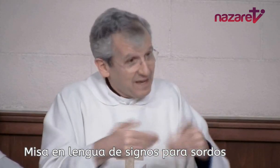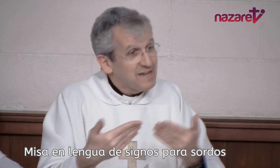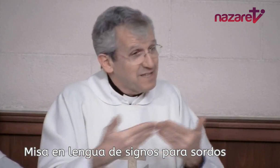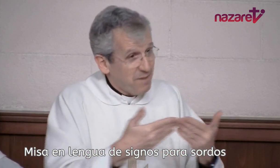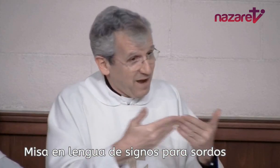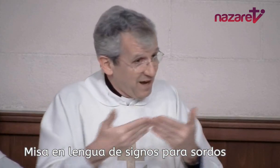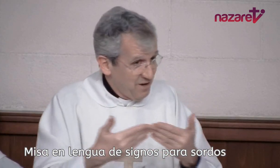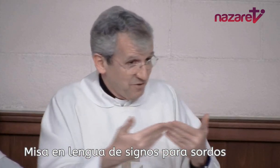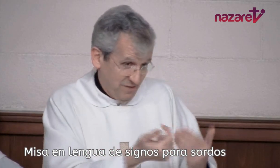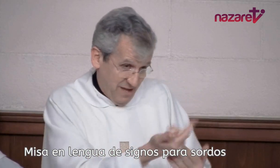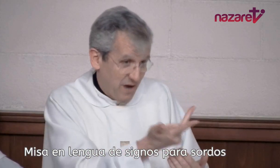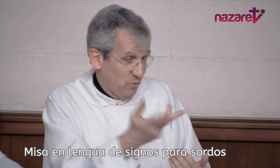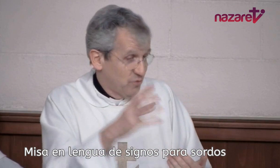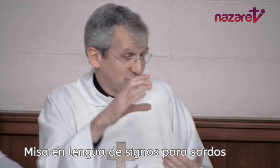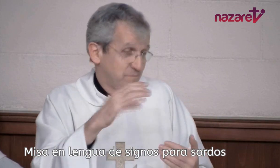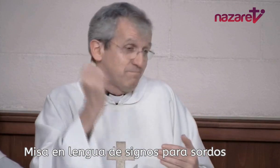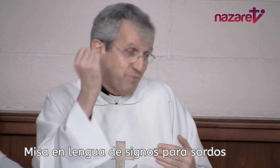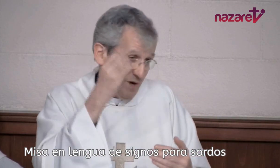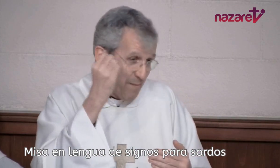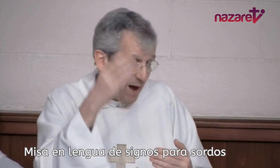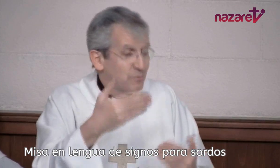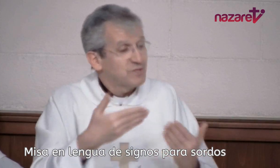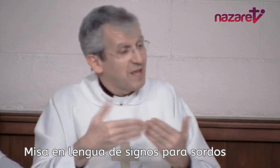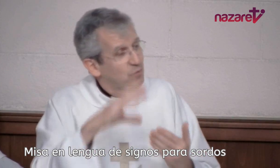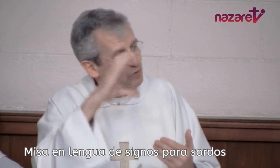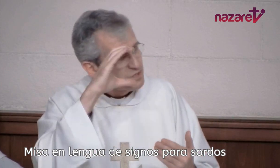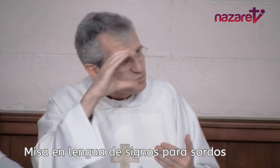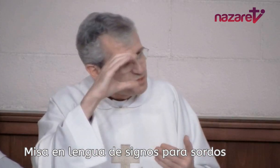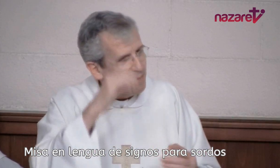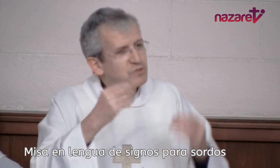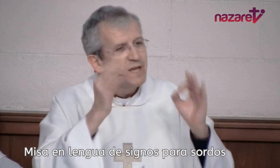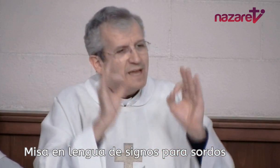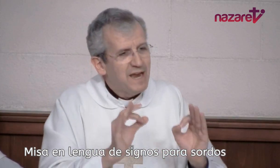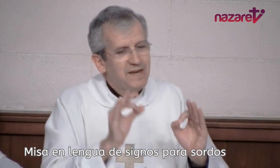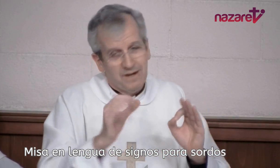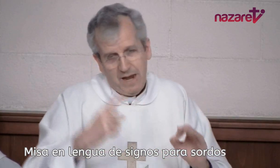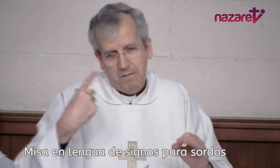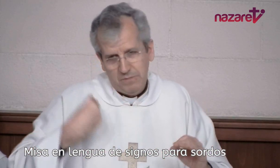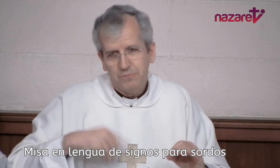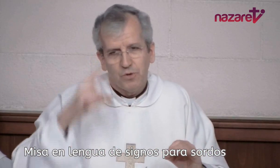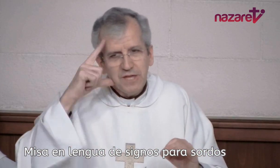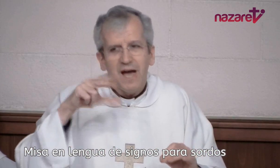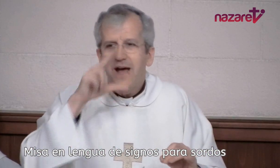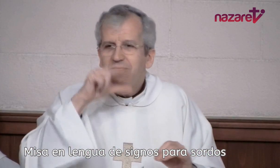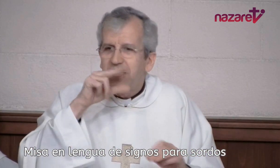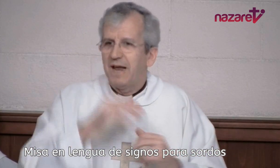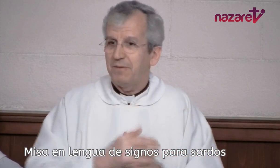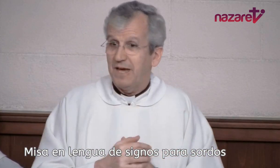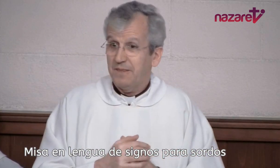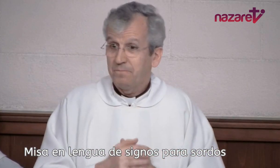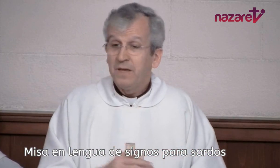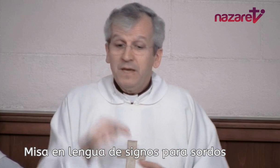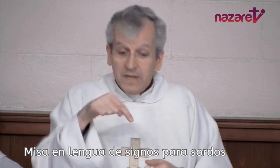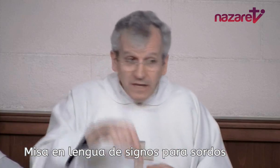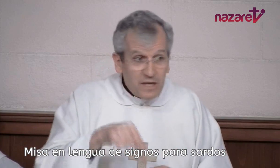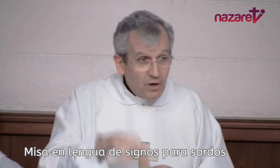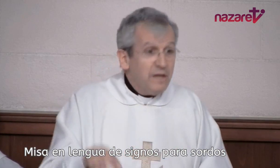este Evangelio que algunos proclamamos, que algunos escuchamos en el mismo día de Navidad. Y que hoy